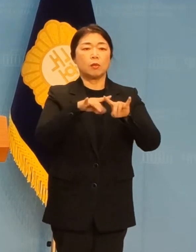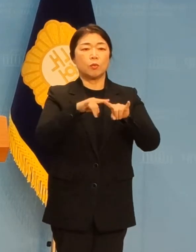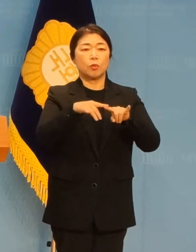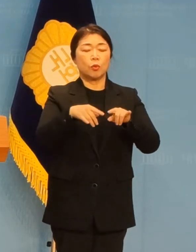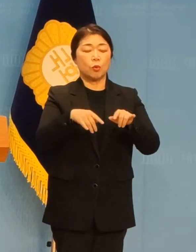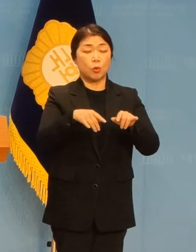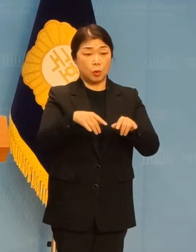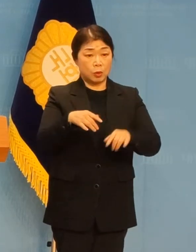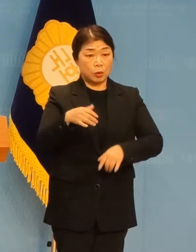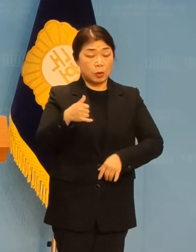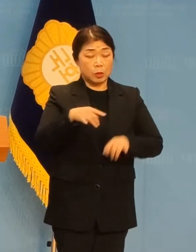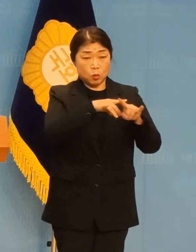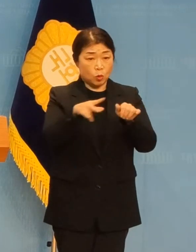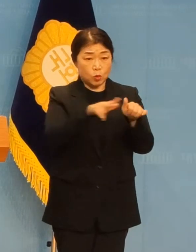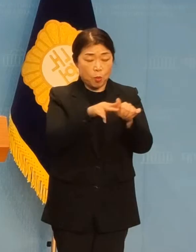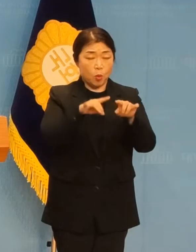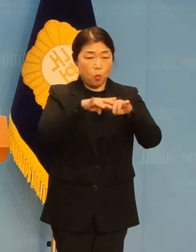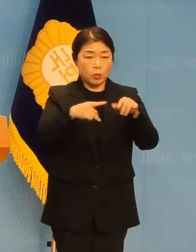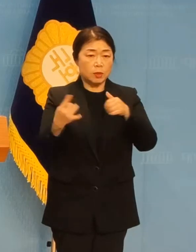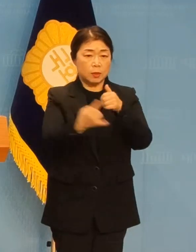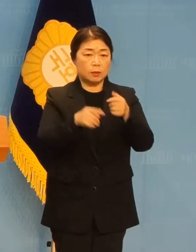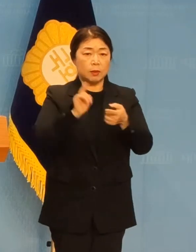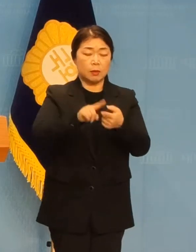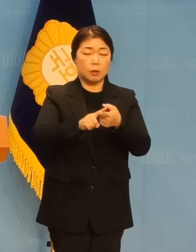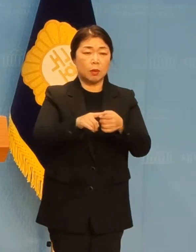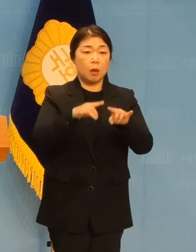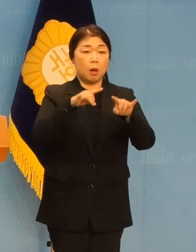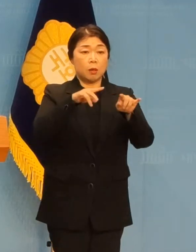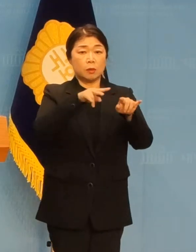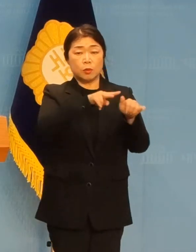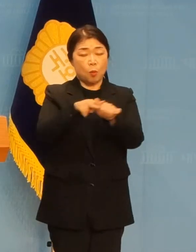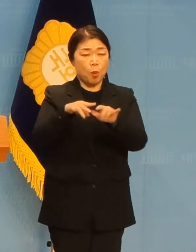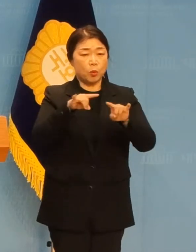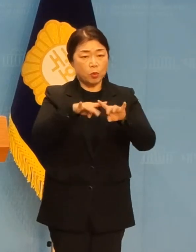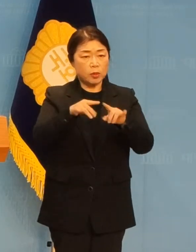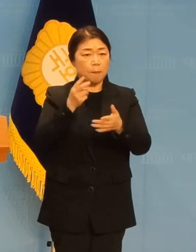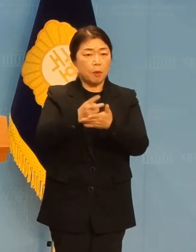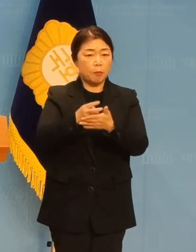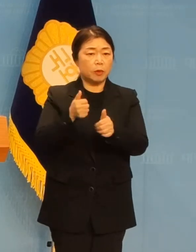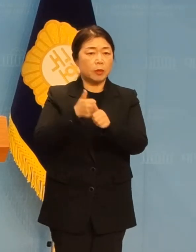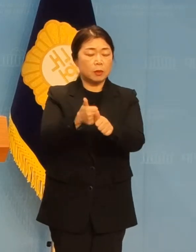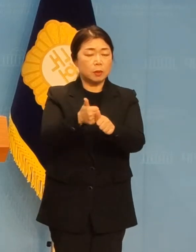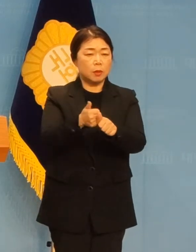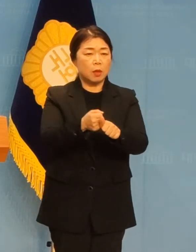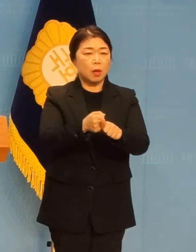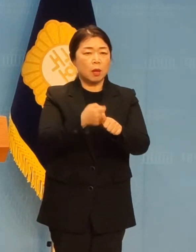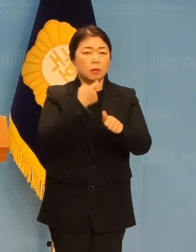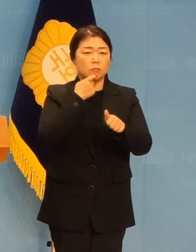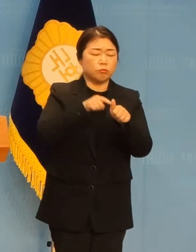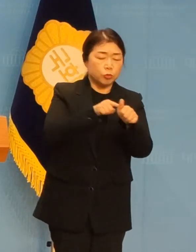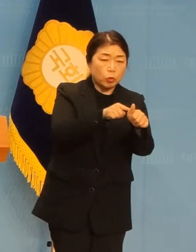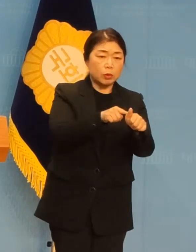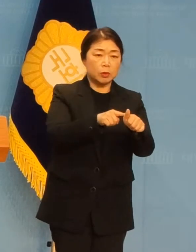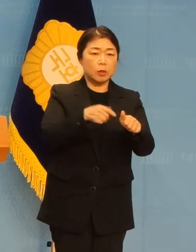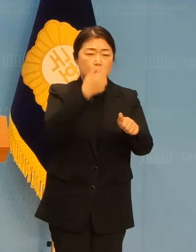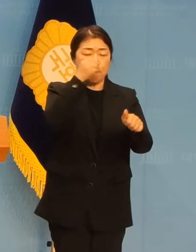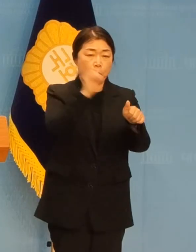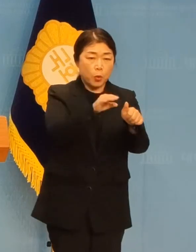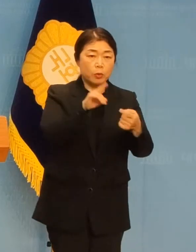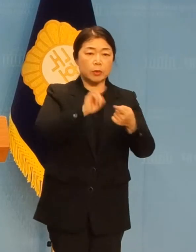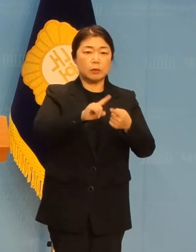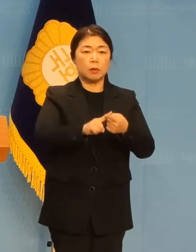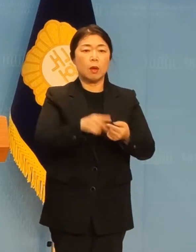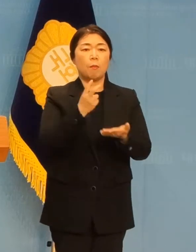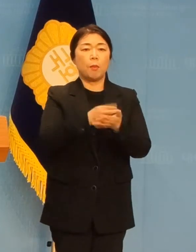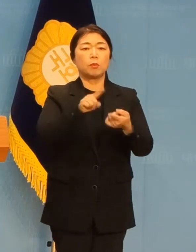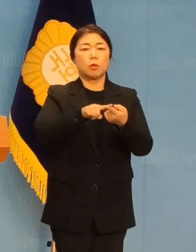정보통신망에 대한 법적 조치, 스토킹법 법적 조치, 모욕에 대한 법적 조치를 했습니다. 그래서 우선은 잠정